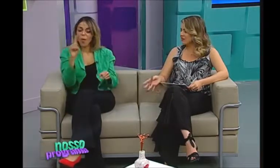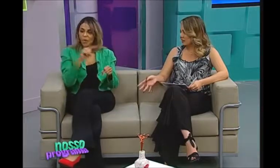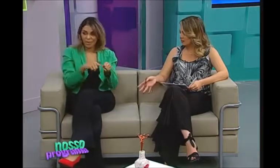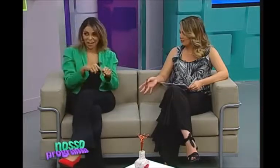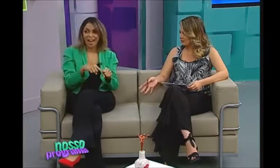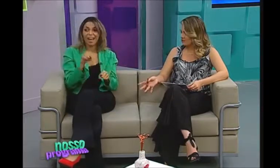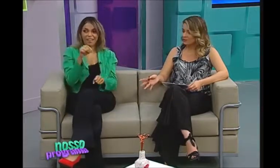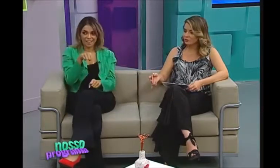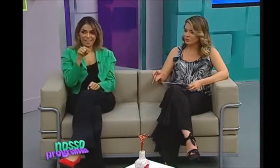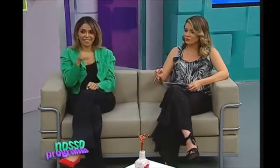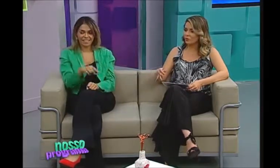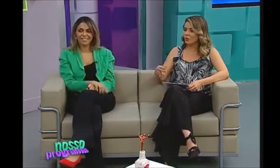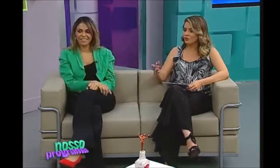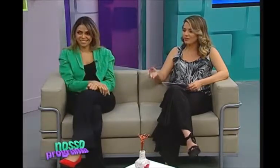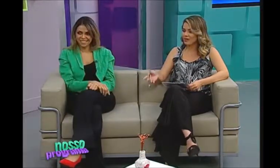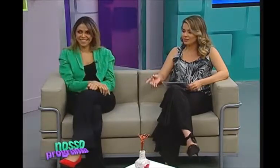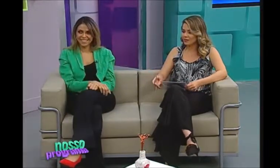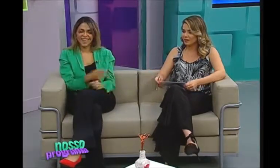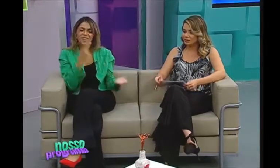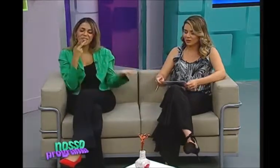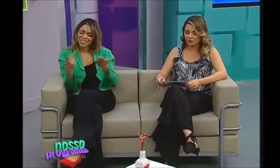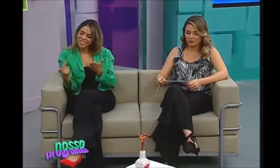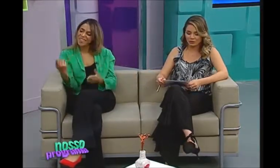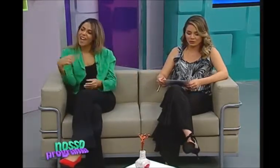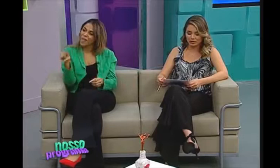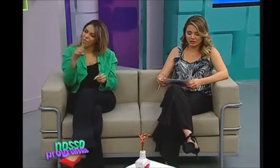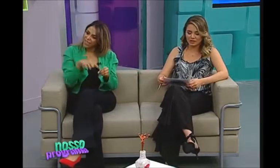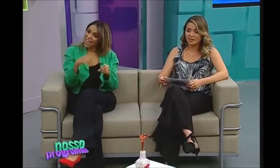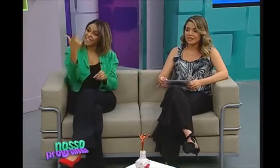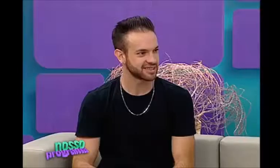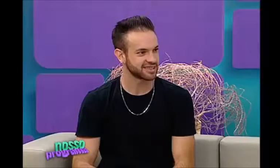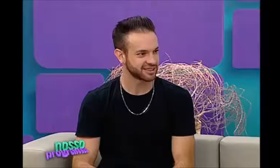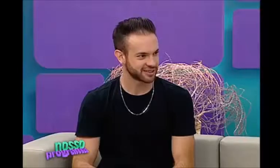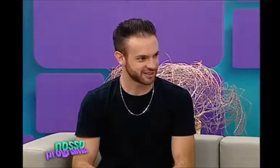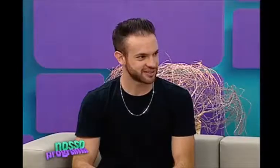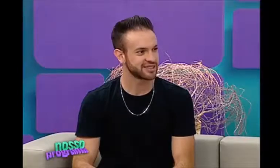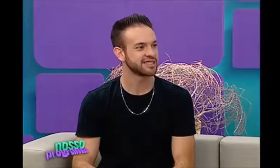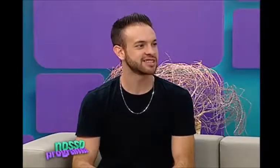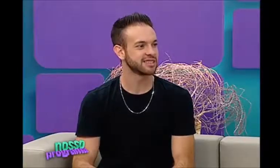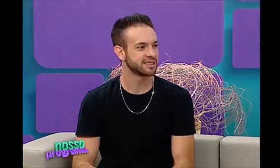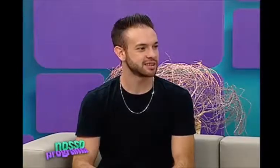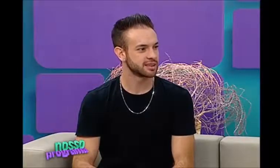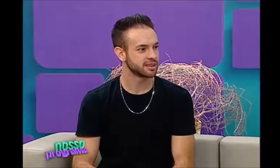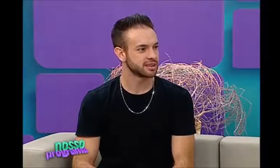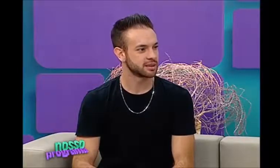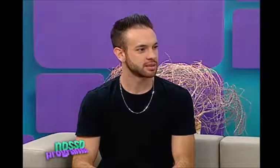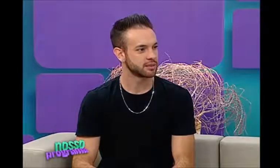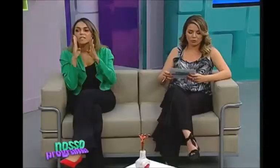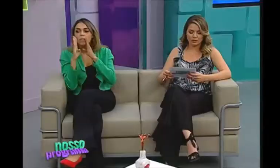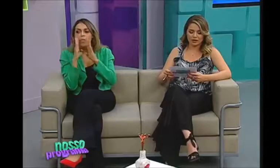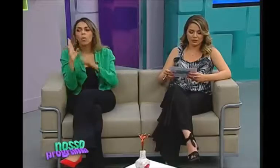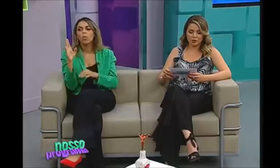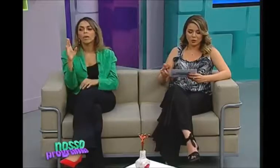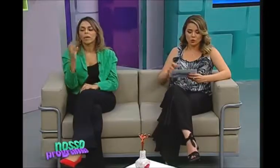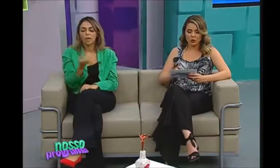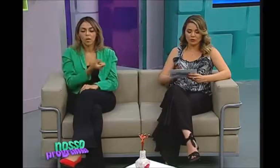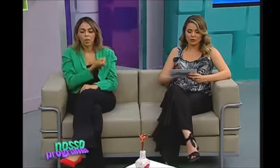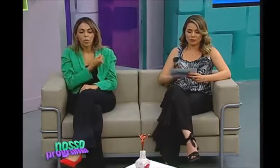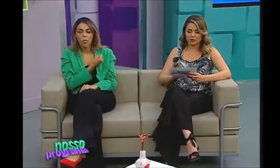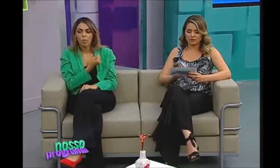variar, já estão convidados a retornar no nosso programa e eu vou deixar aqui os contatos para você que quiser anotar o contato do Hélder Aparecido